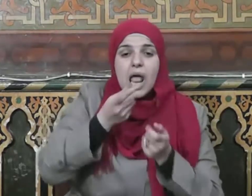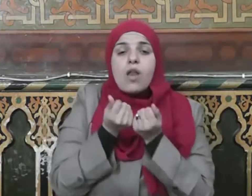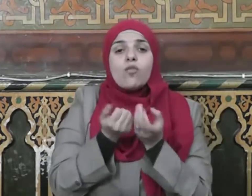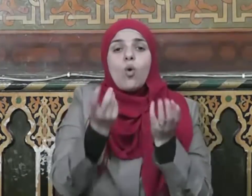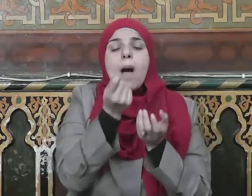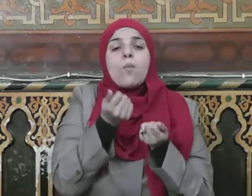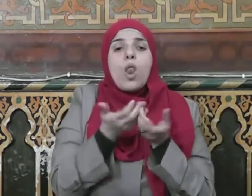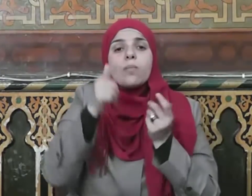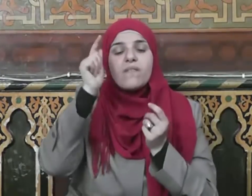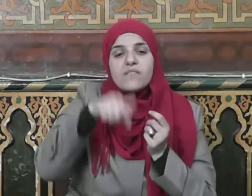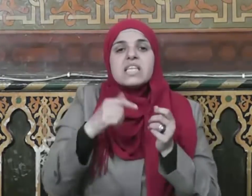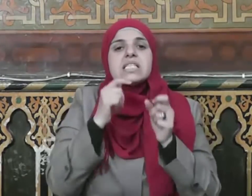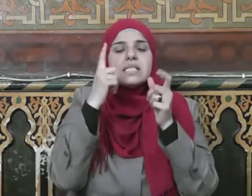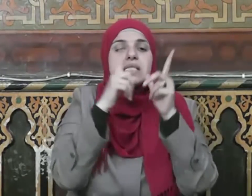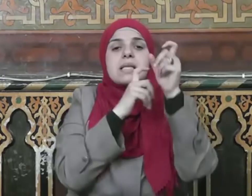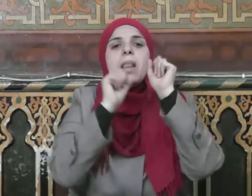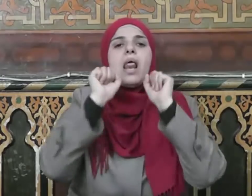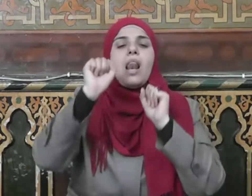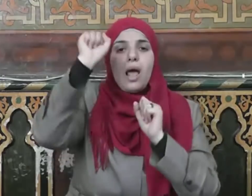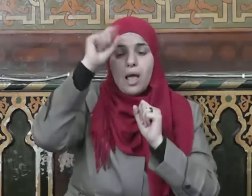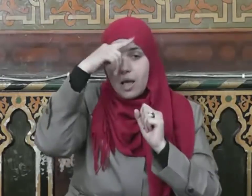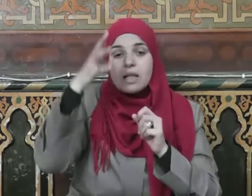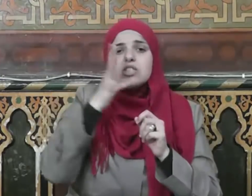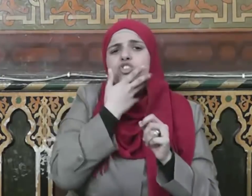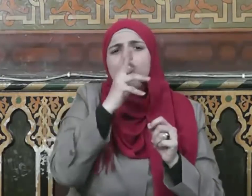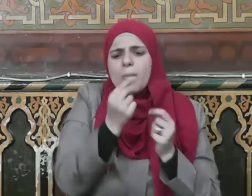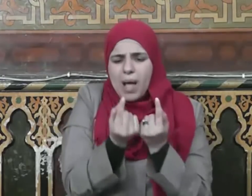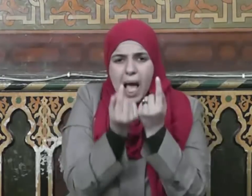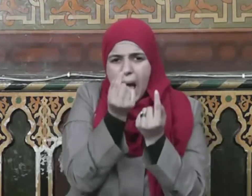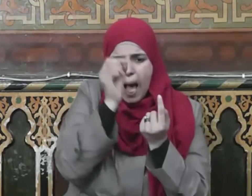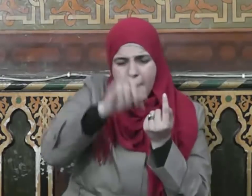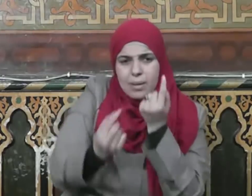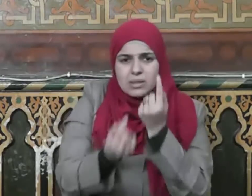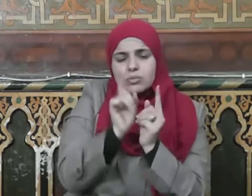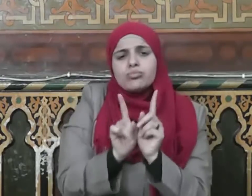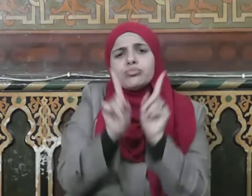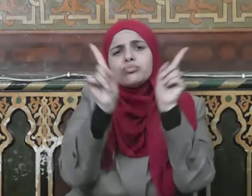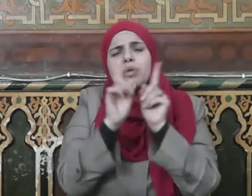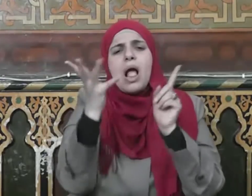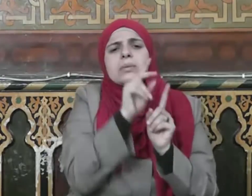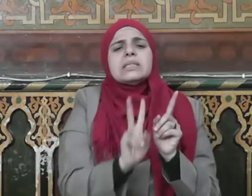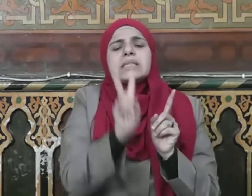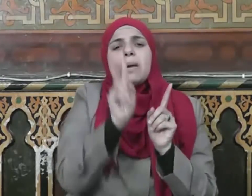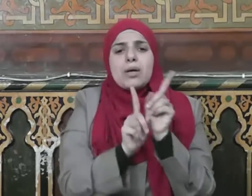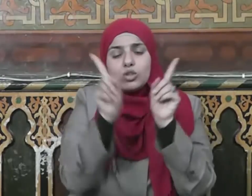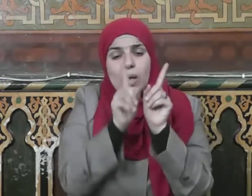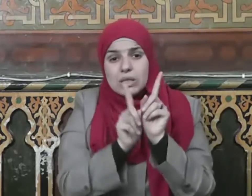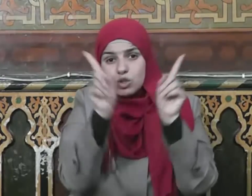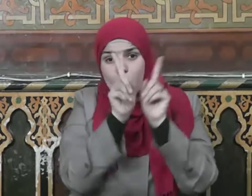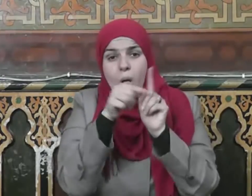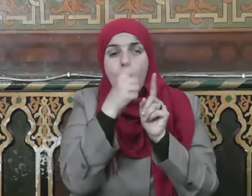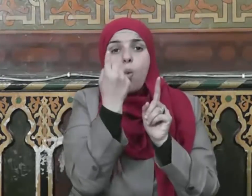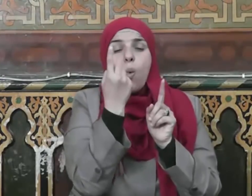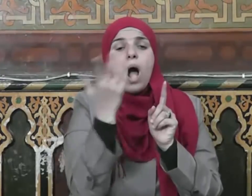في سبيل الله كمثل حبة أنبتت سبع سنابل في كل سنبلة